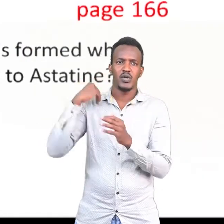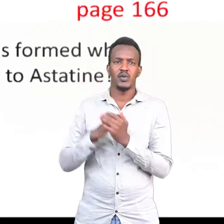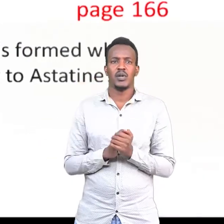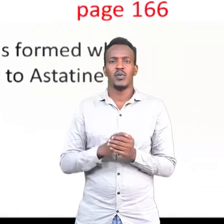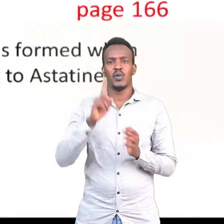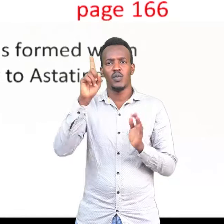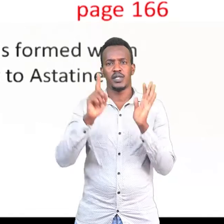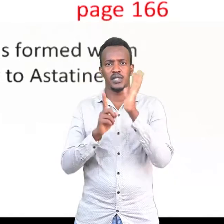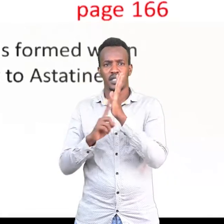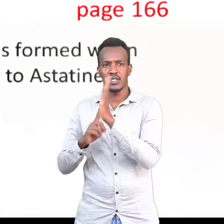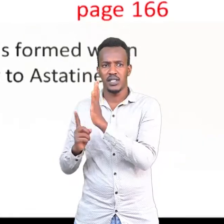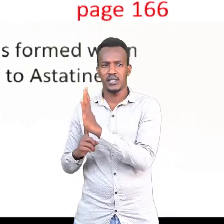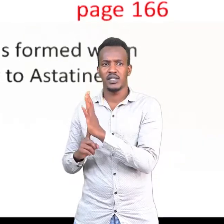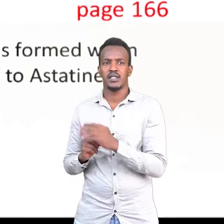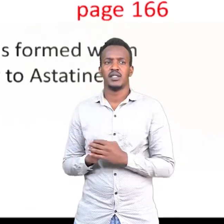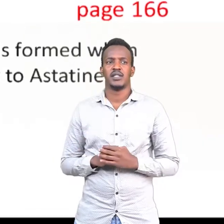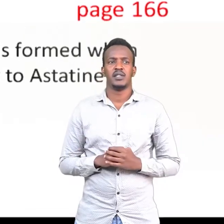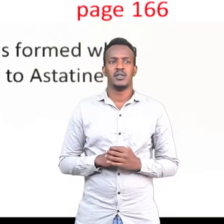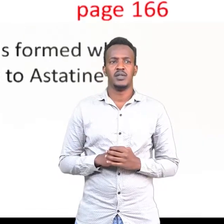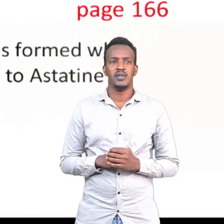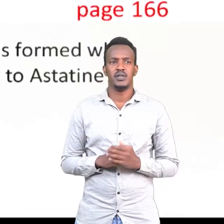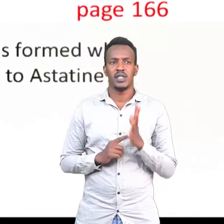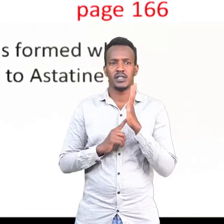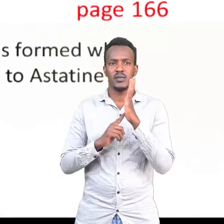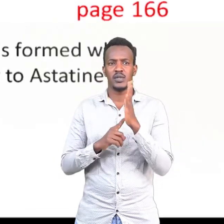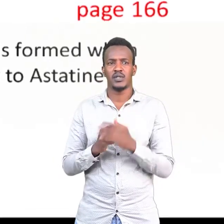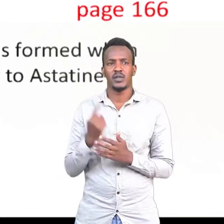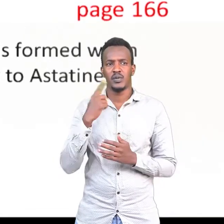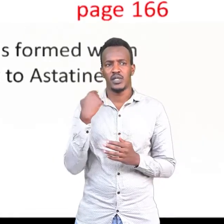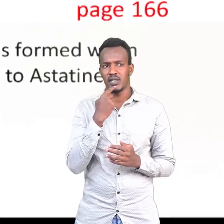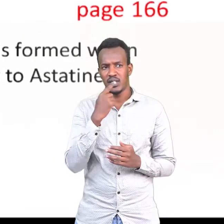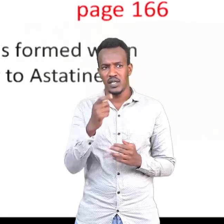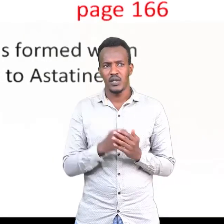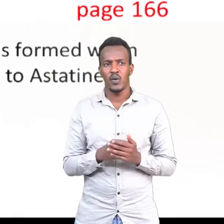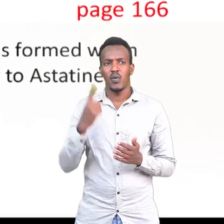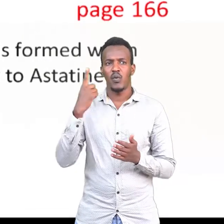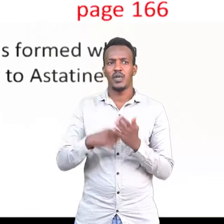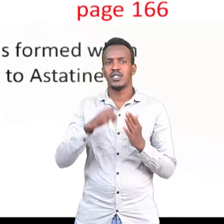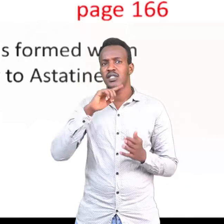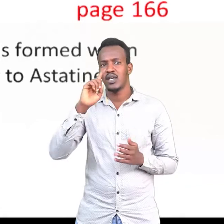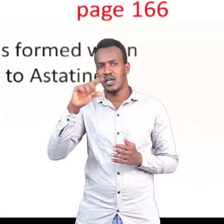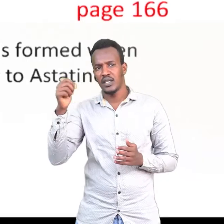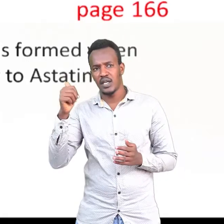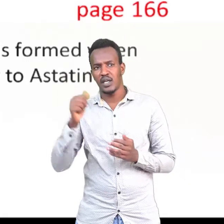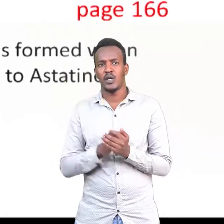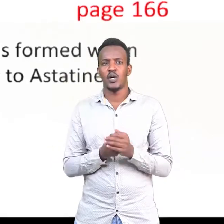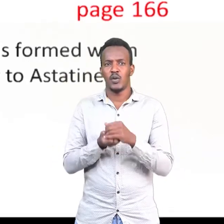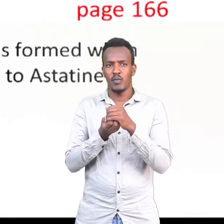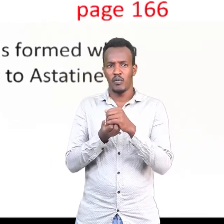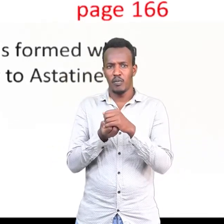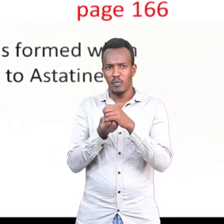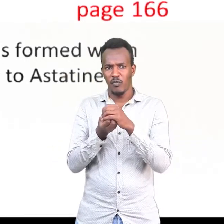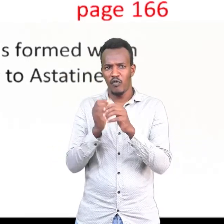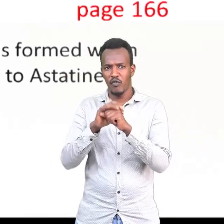ahaa 166 amase 166-dan waa tusaalahaas aynu ku bilaabanno wuxuu dhigayaa what are the product is formed maxaa kale natiijo